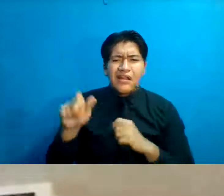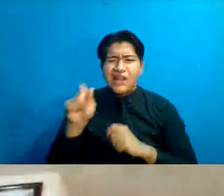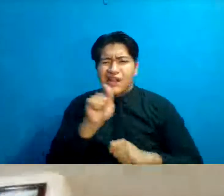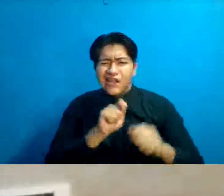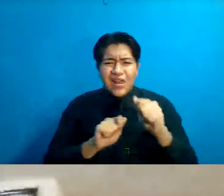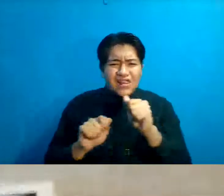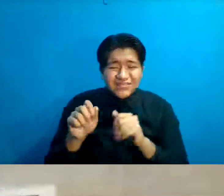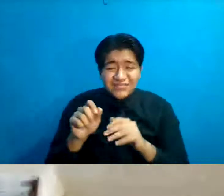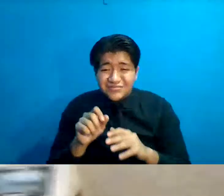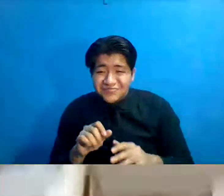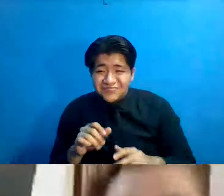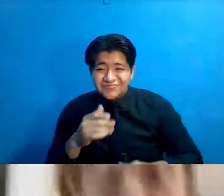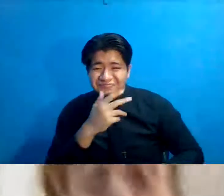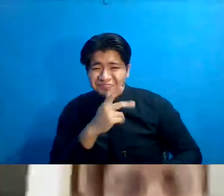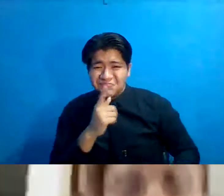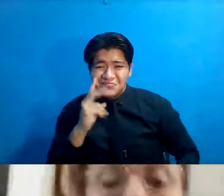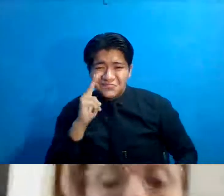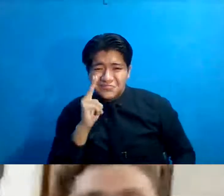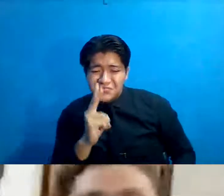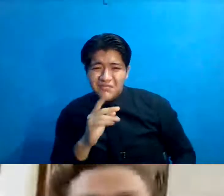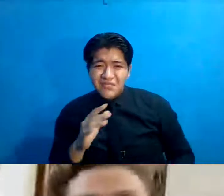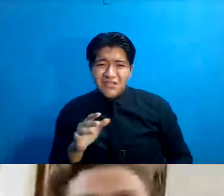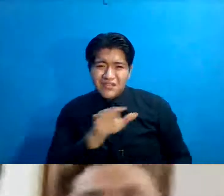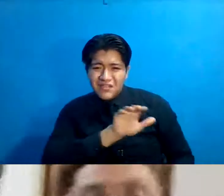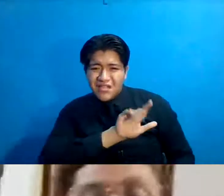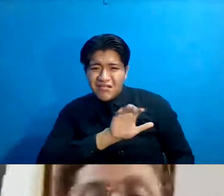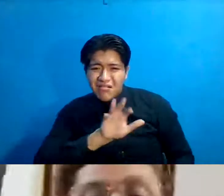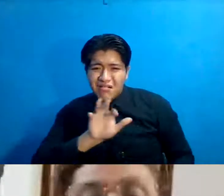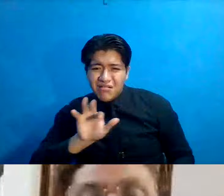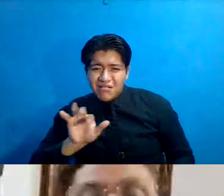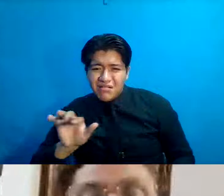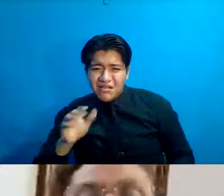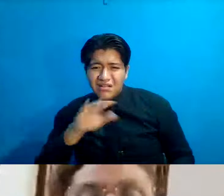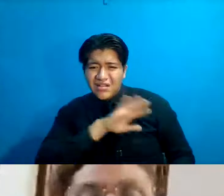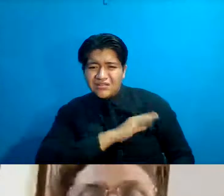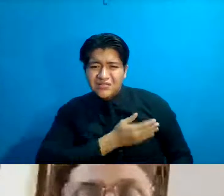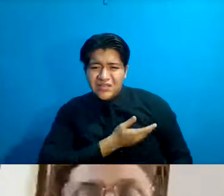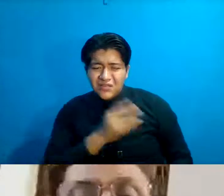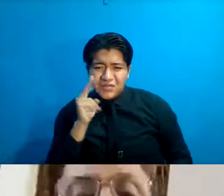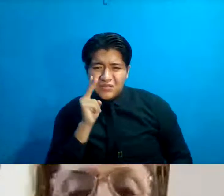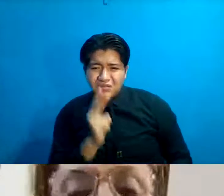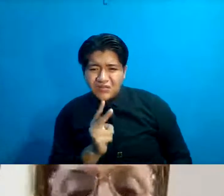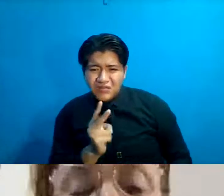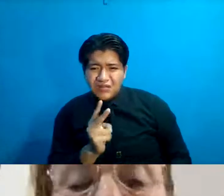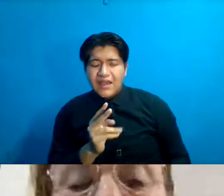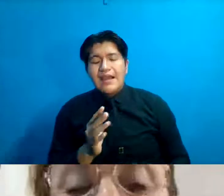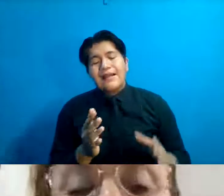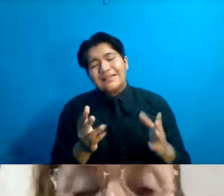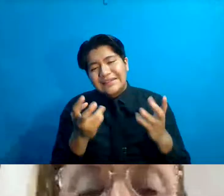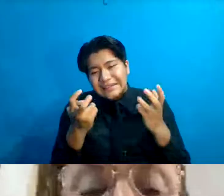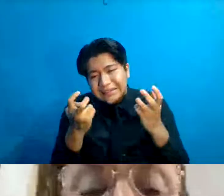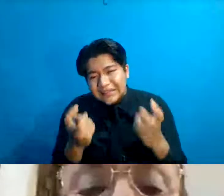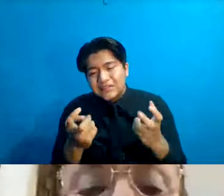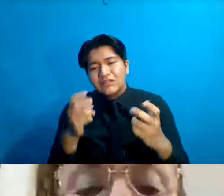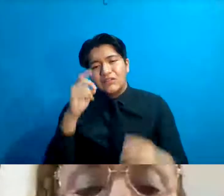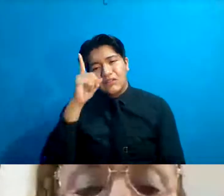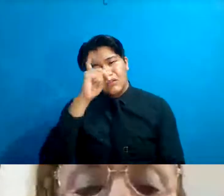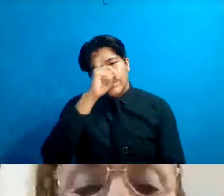porque medio funciona el subtitulaje en español, etcétera. O sea, es una situación bastante difícil de la